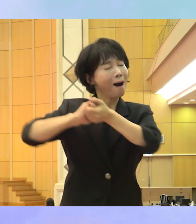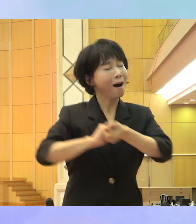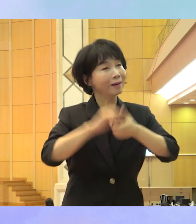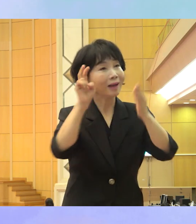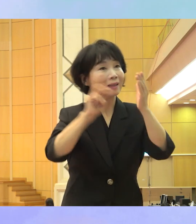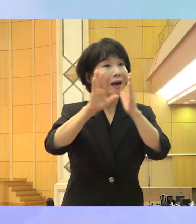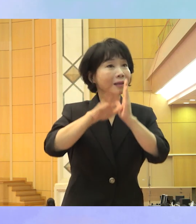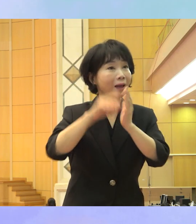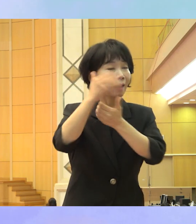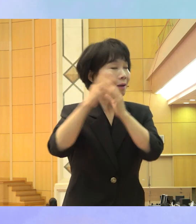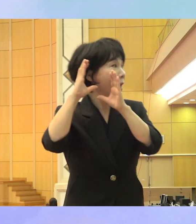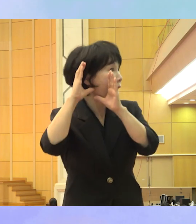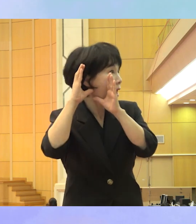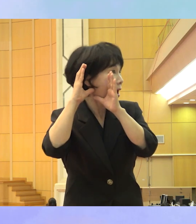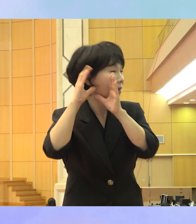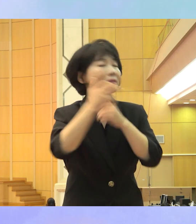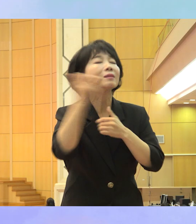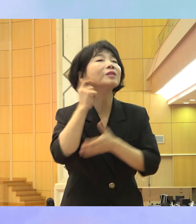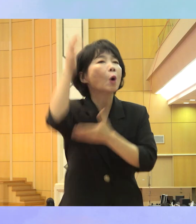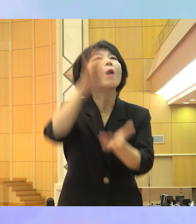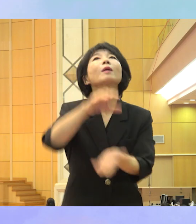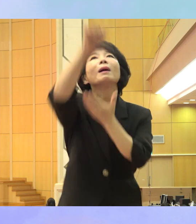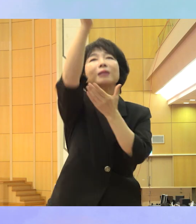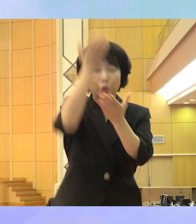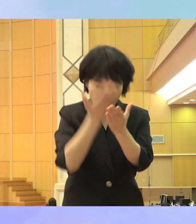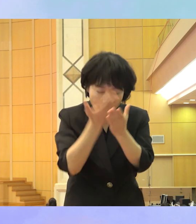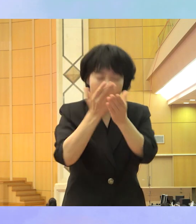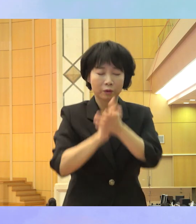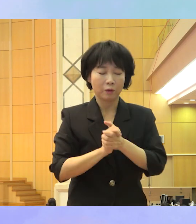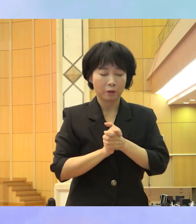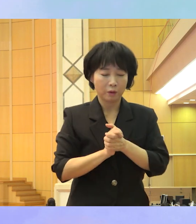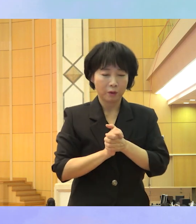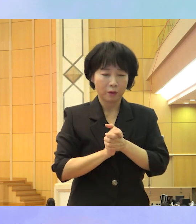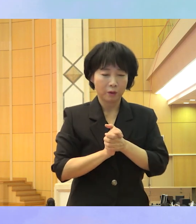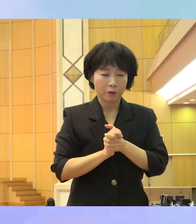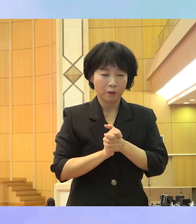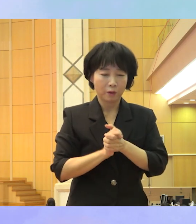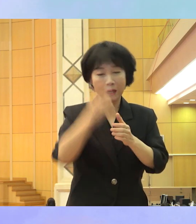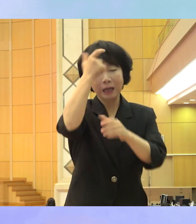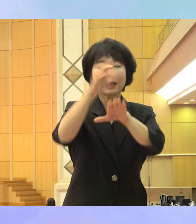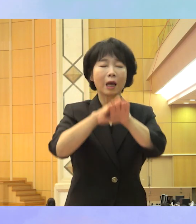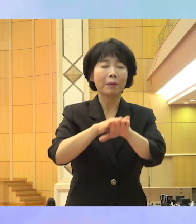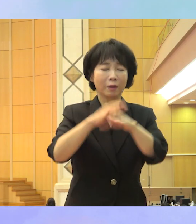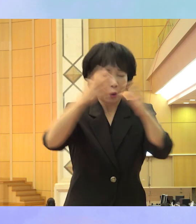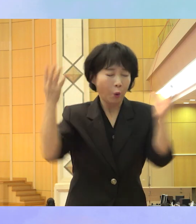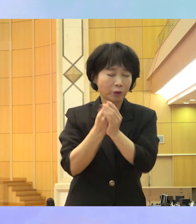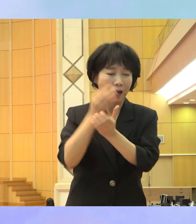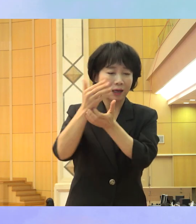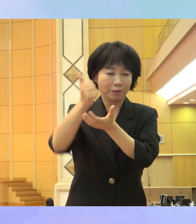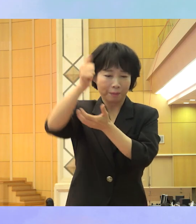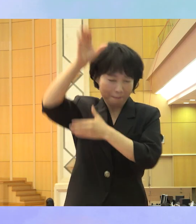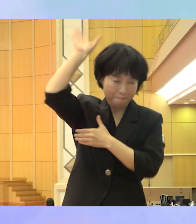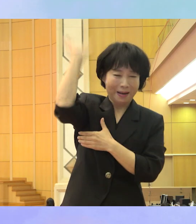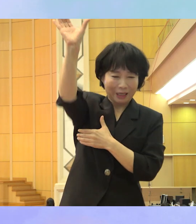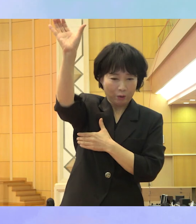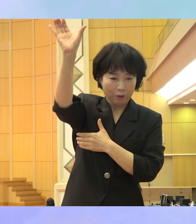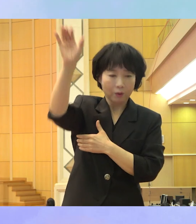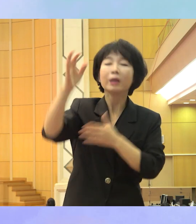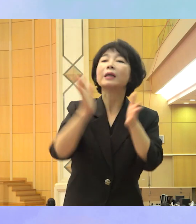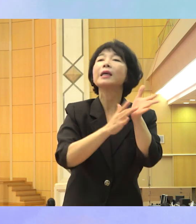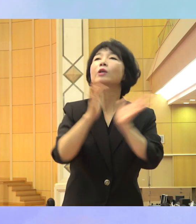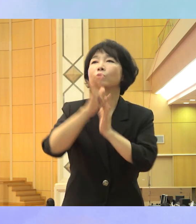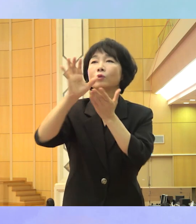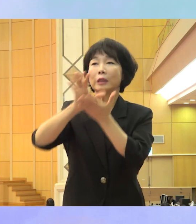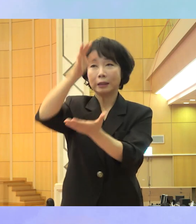들을 때에 아버지 하나님 크신 영광 받아 주시옵소서. 예배 시종을 주님께 의탁하오며